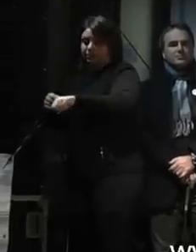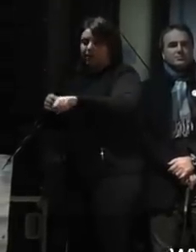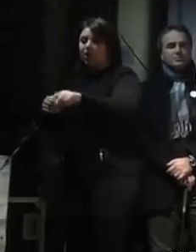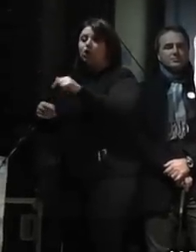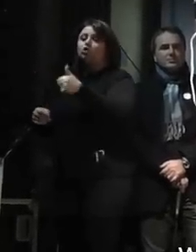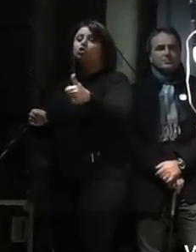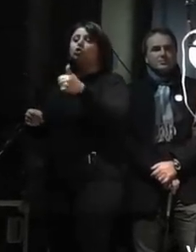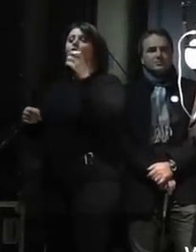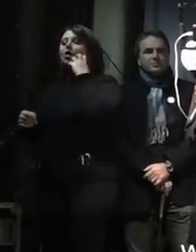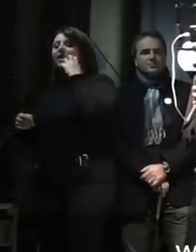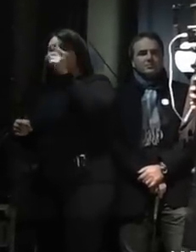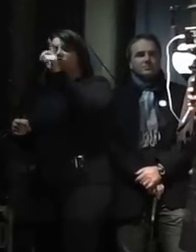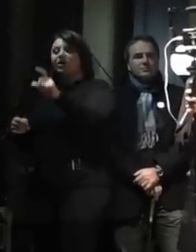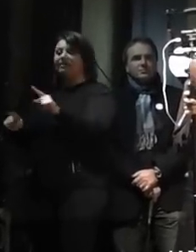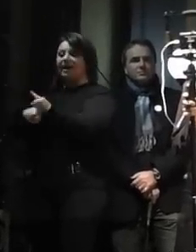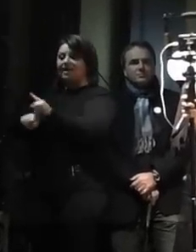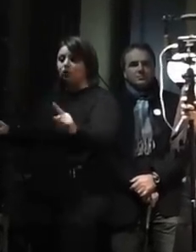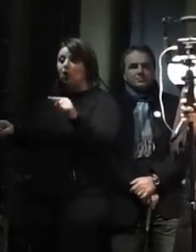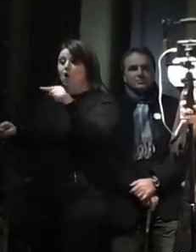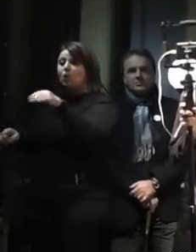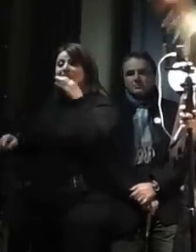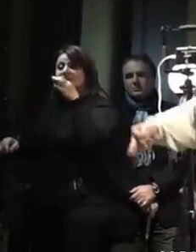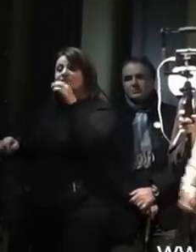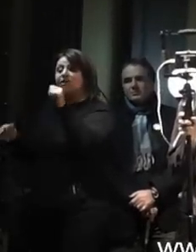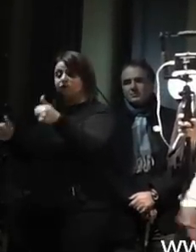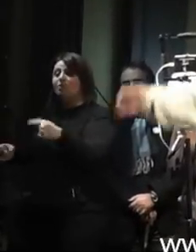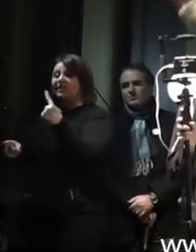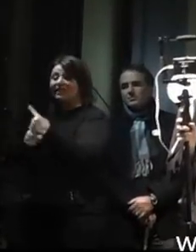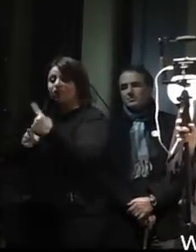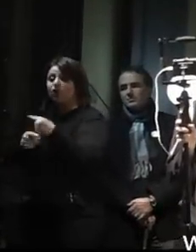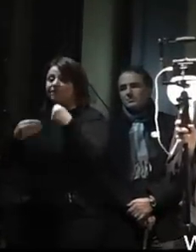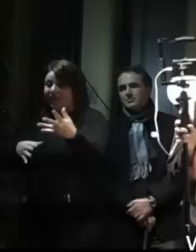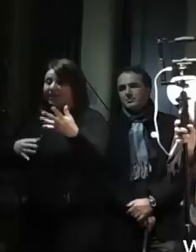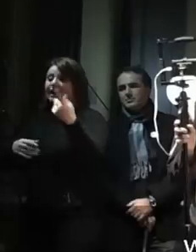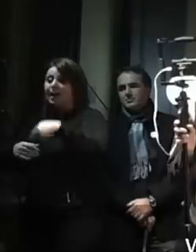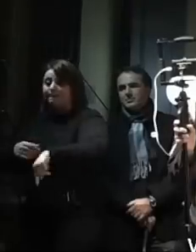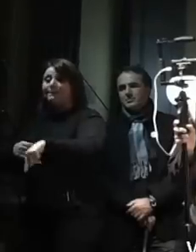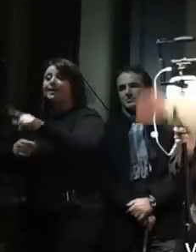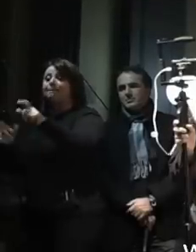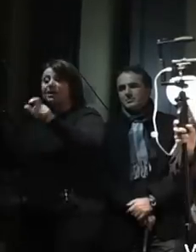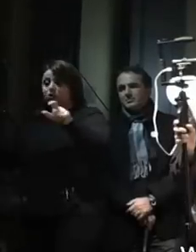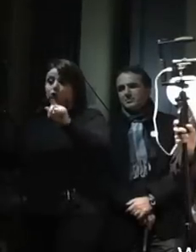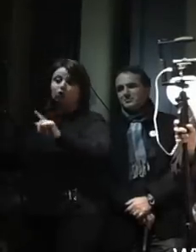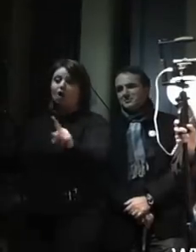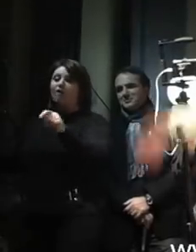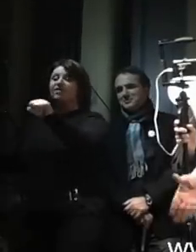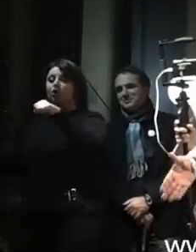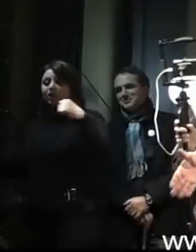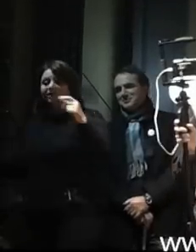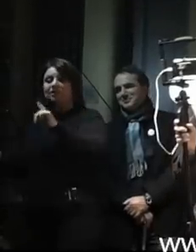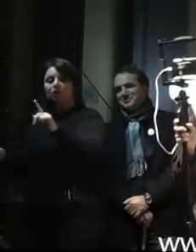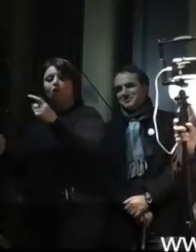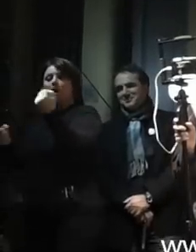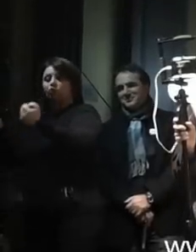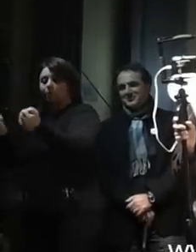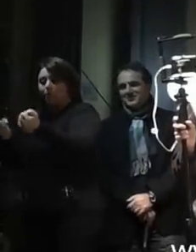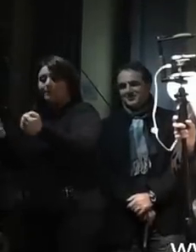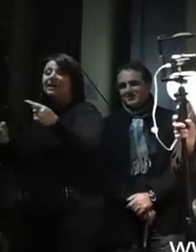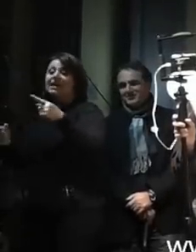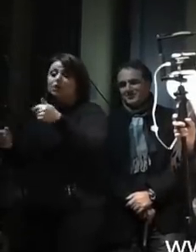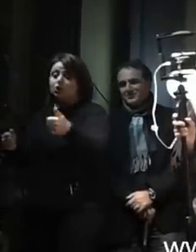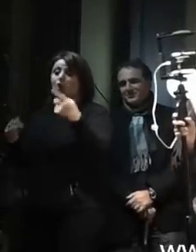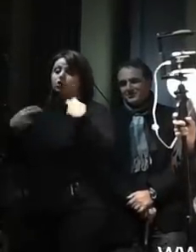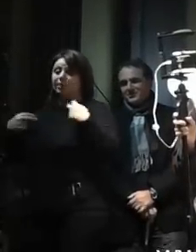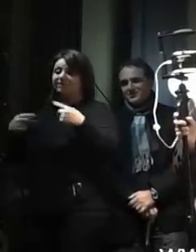dovere di far sopravvivere le persone, non le automobili, non i frigoriferi, le persone.